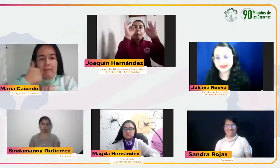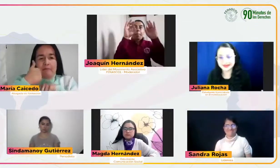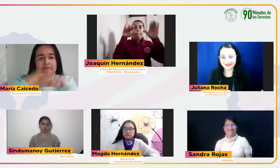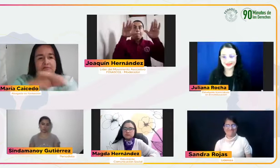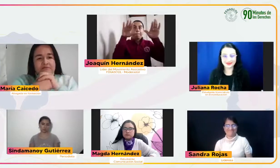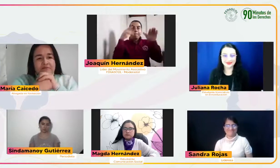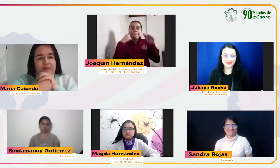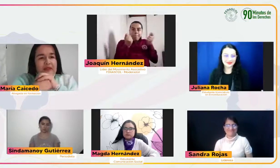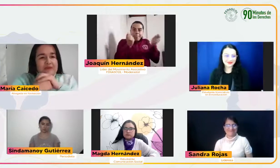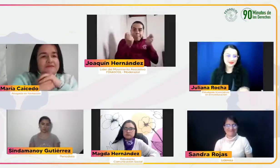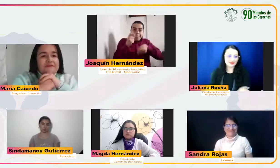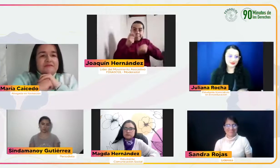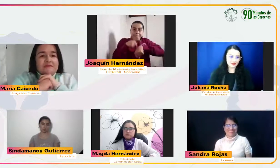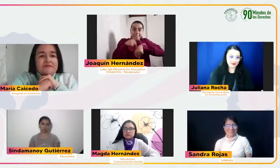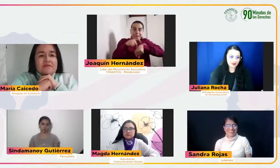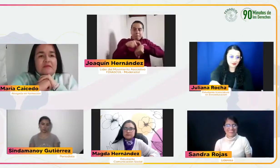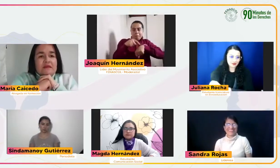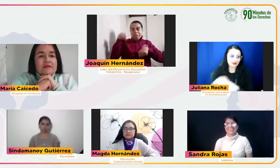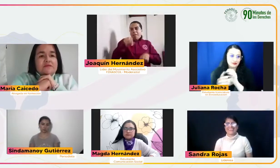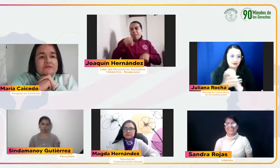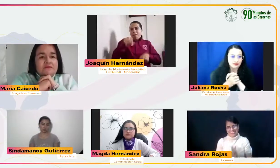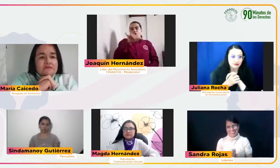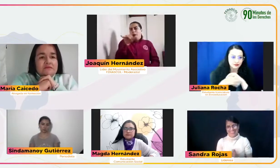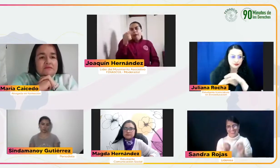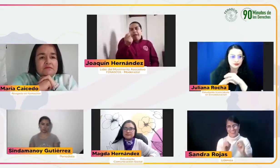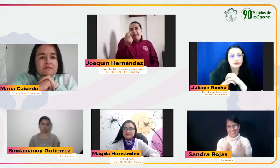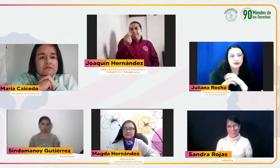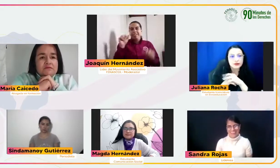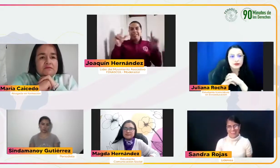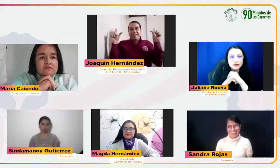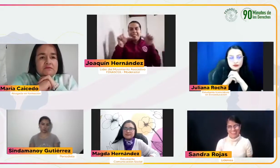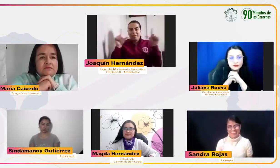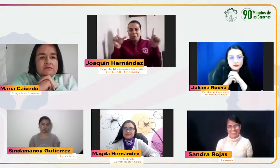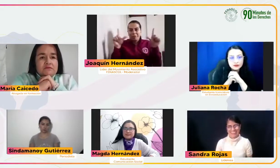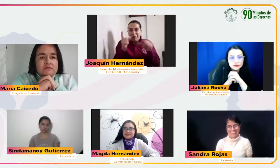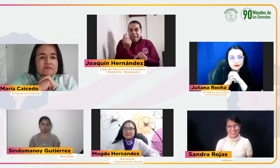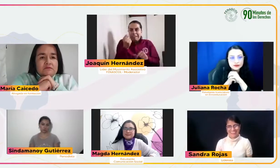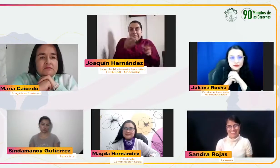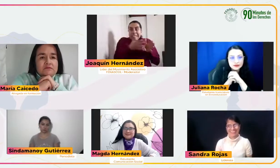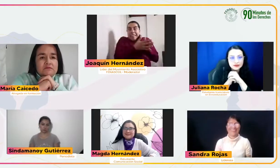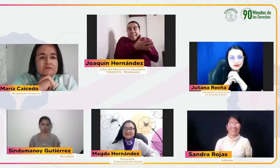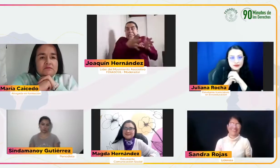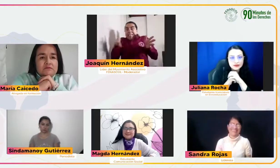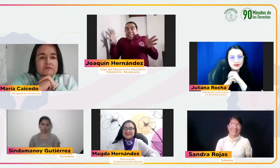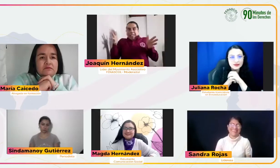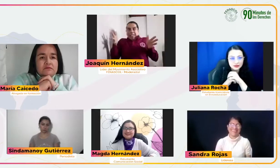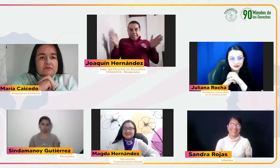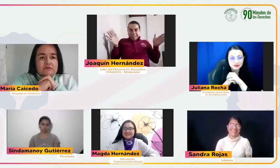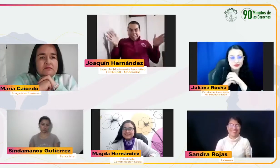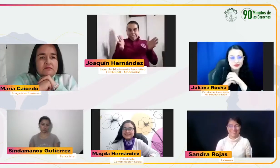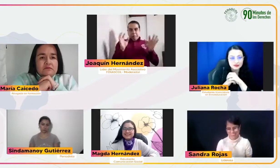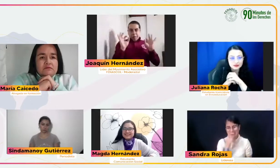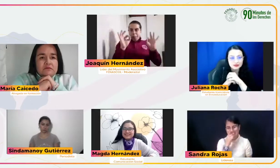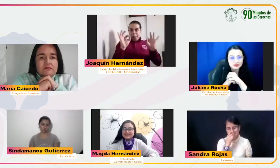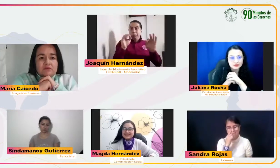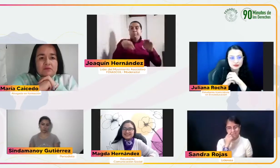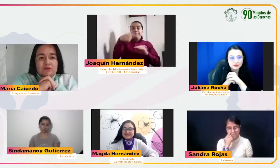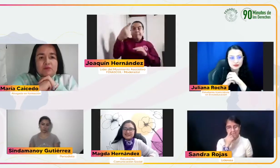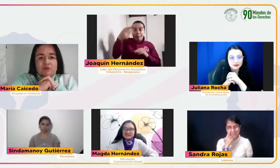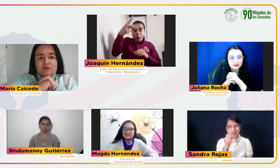porque es algo cíclico. Quisiera allí de pronto mencionarles algo que puede ser incómodo para ustedes,